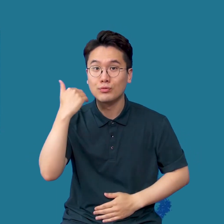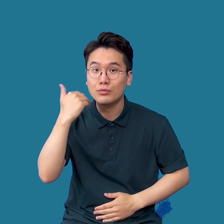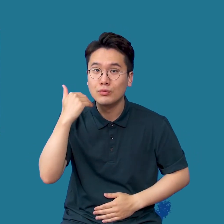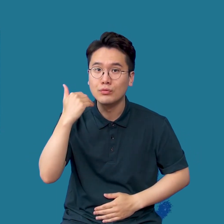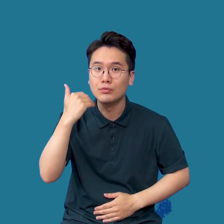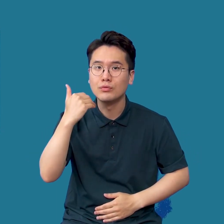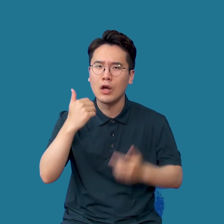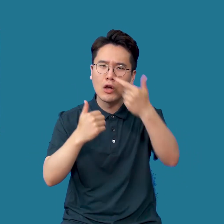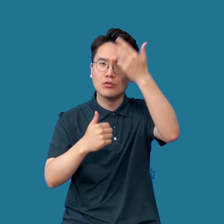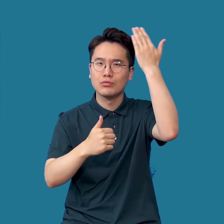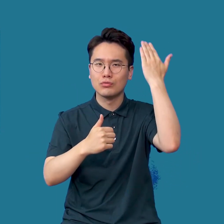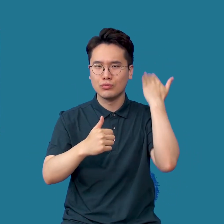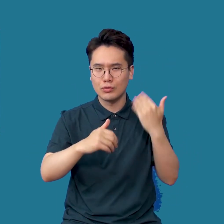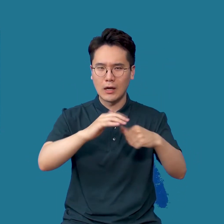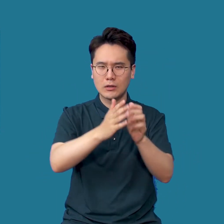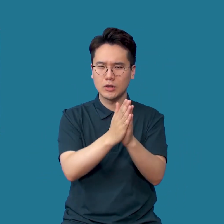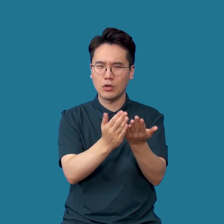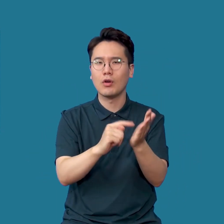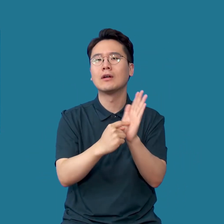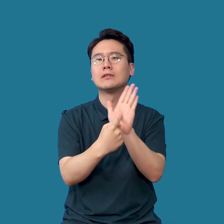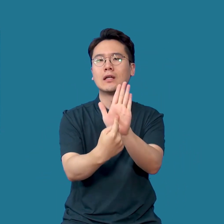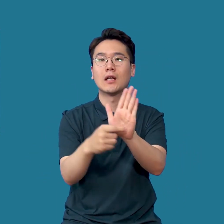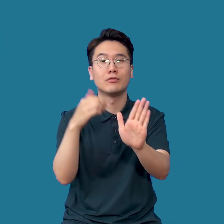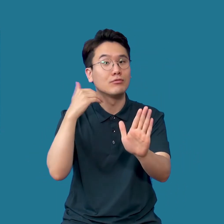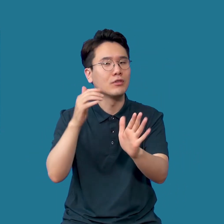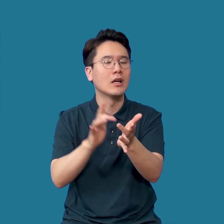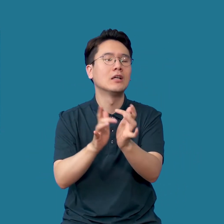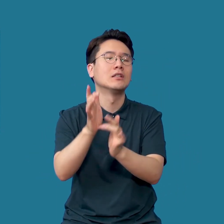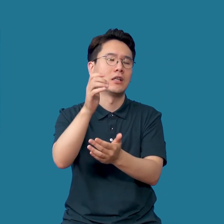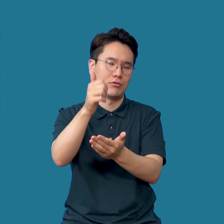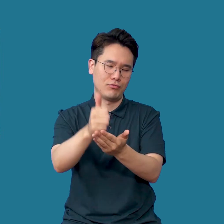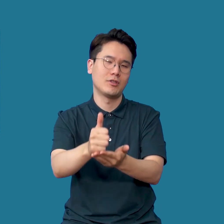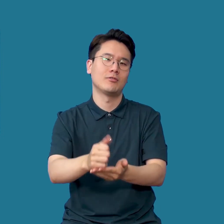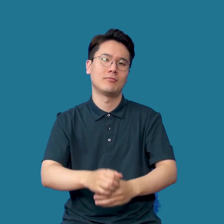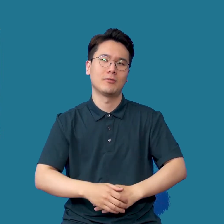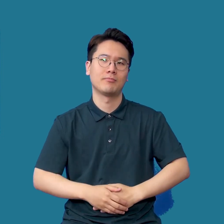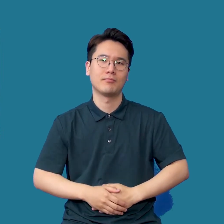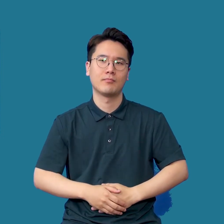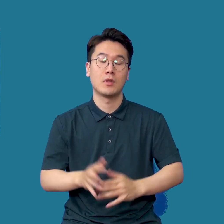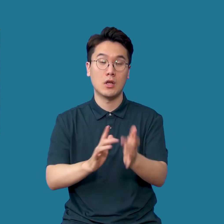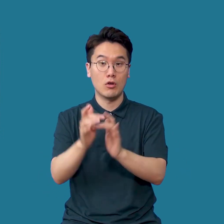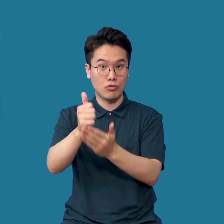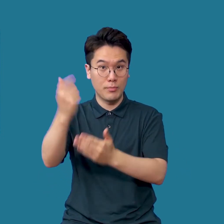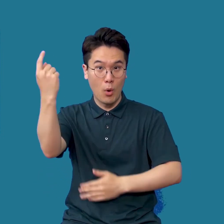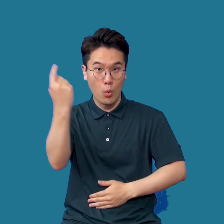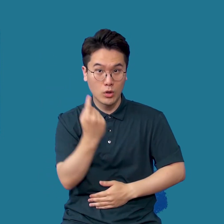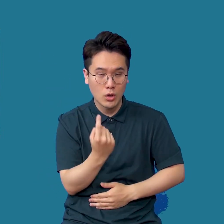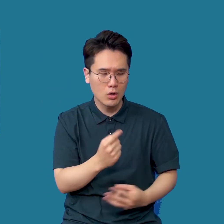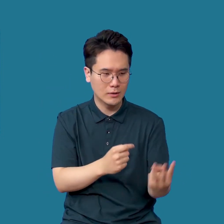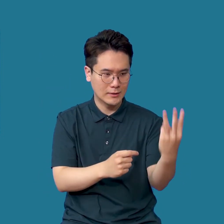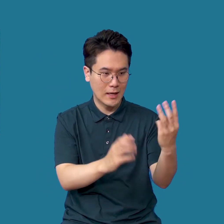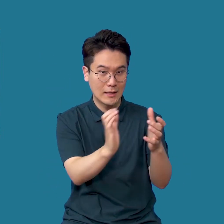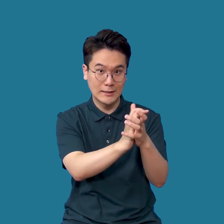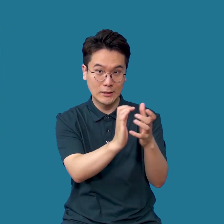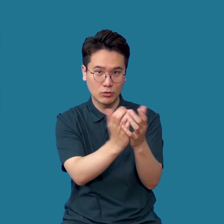예수 그리스도입니다. 예수님이 오셔서 사드락, 메삭, 아벳느고를 감사하신 것입니다.